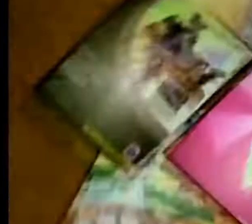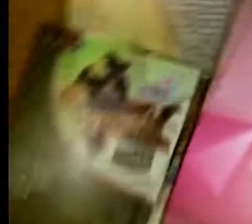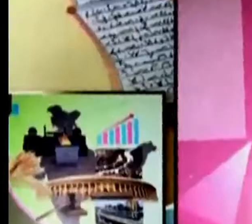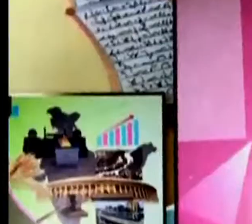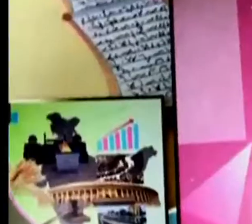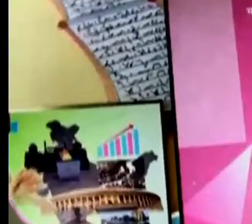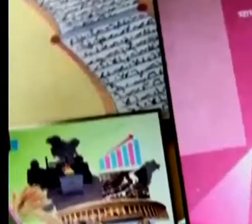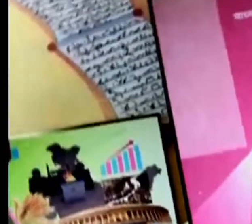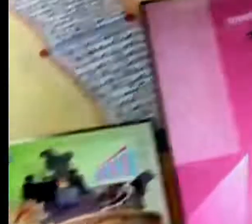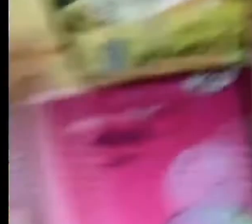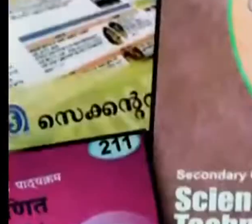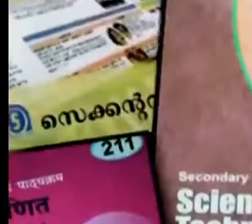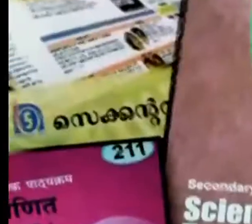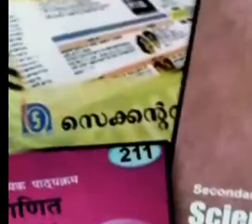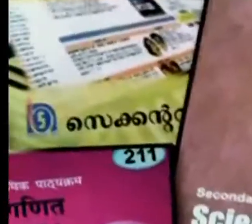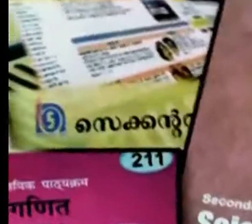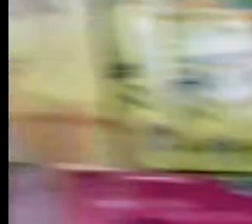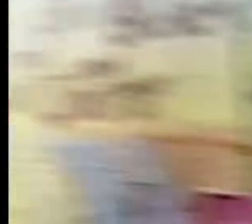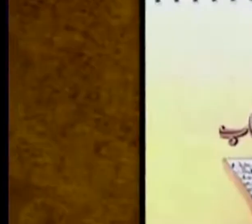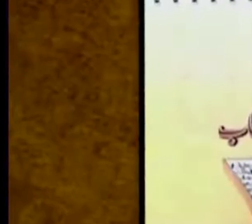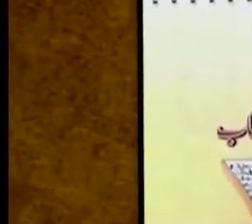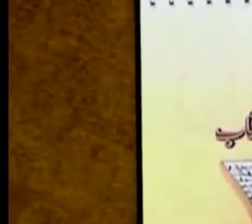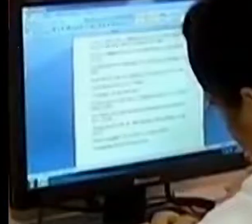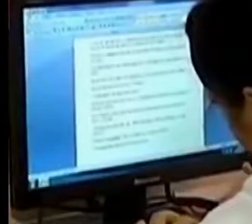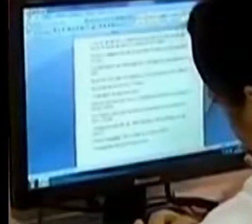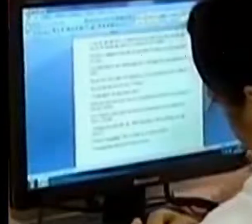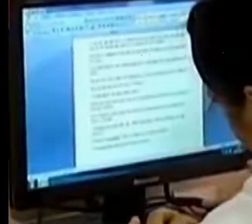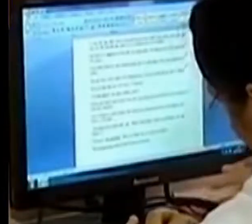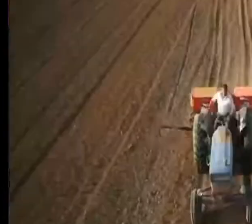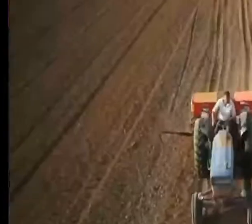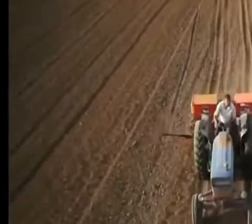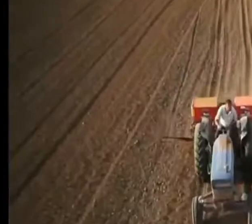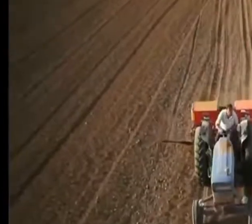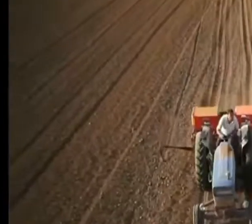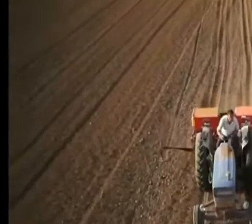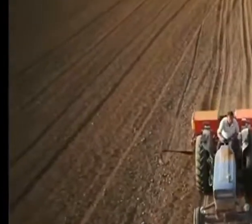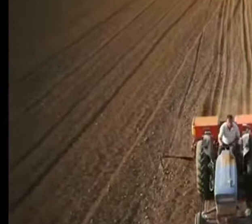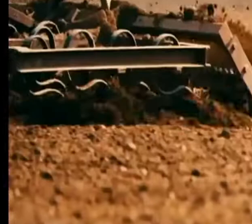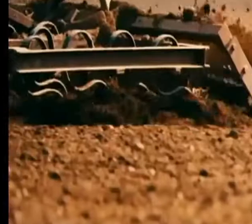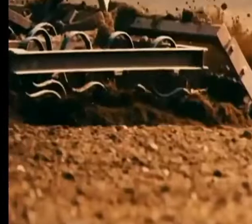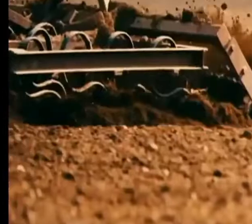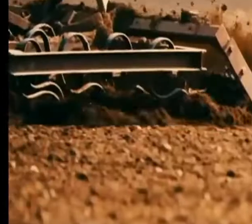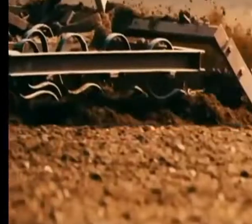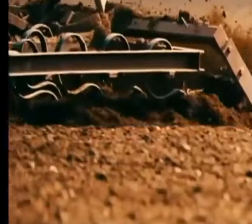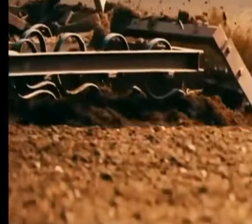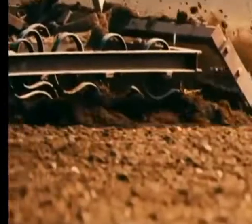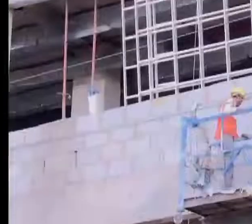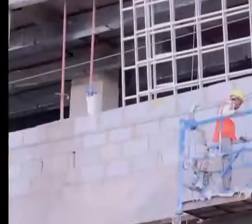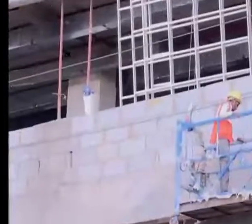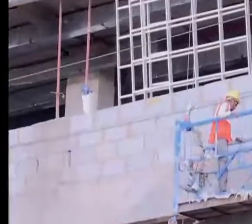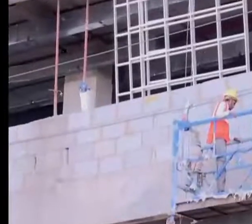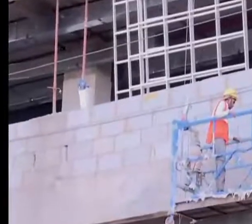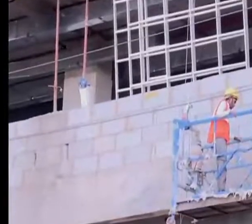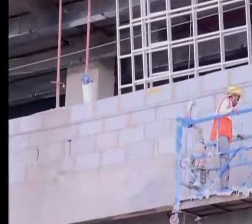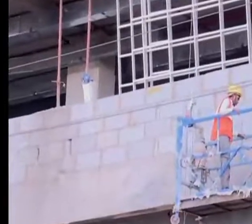उठे और जागे, मंजिल आने की ध्वनि सुने,